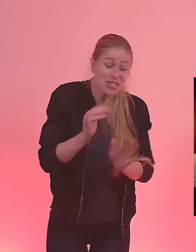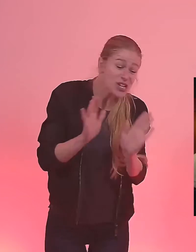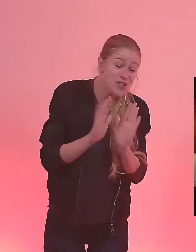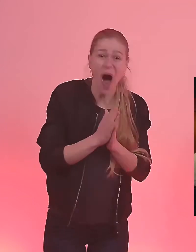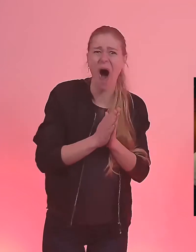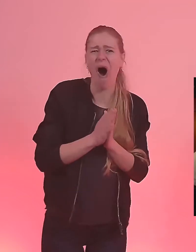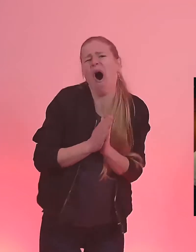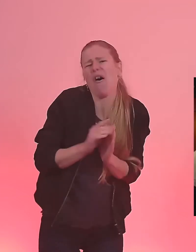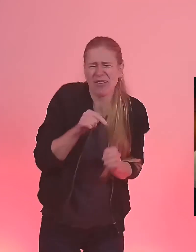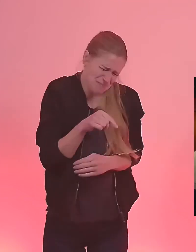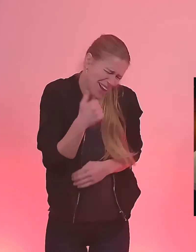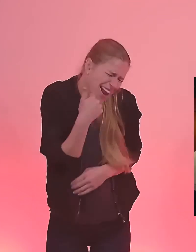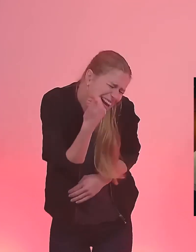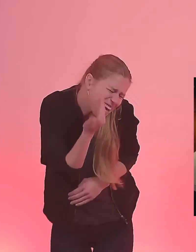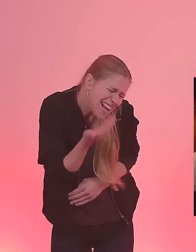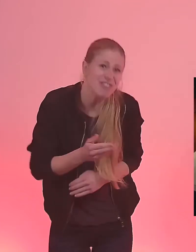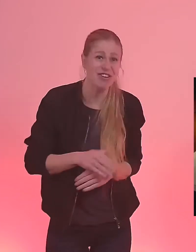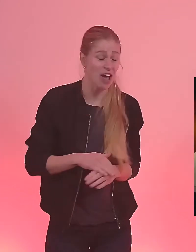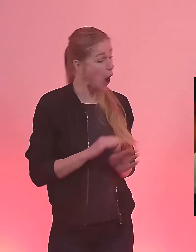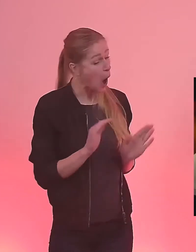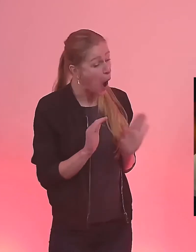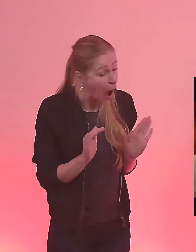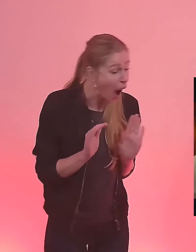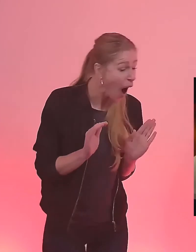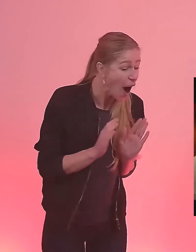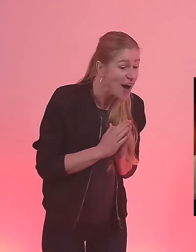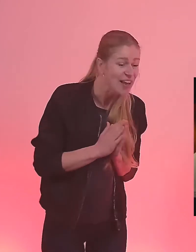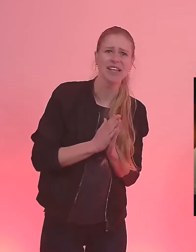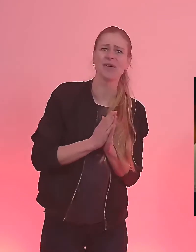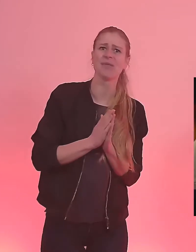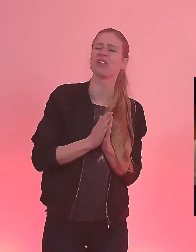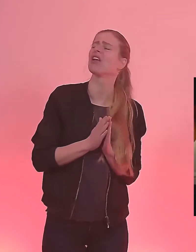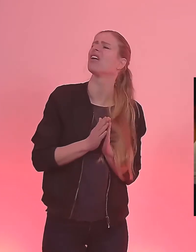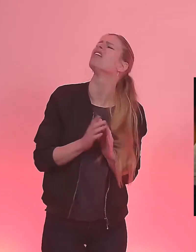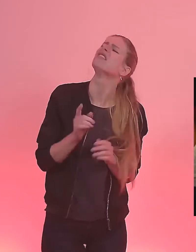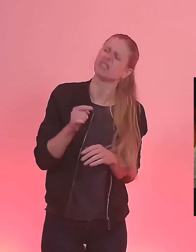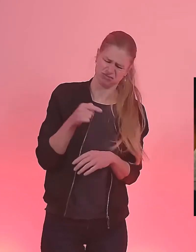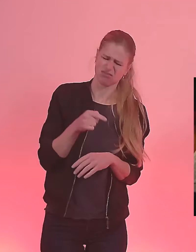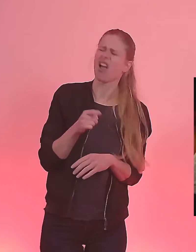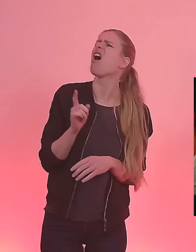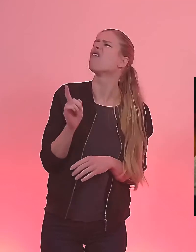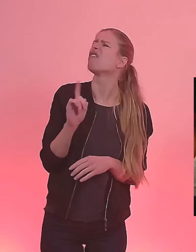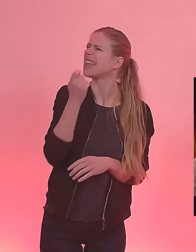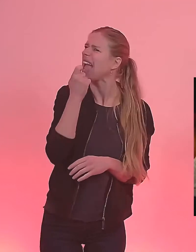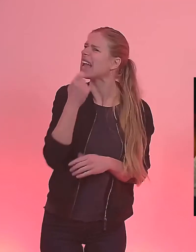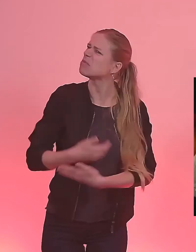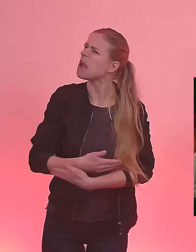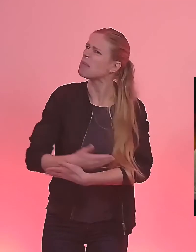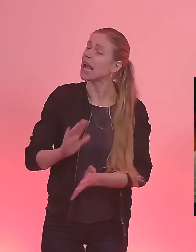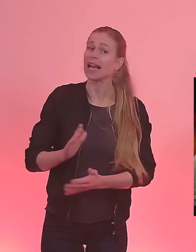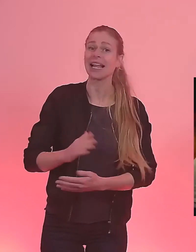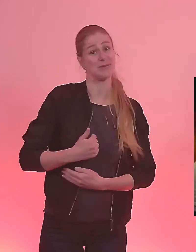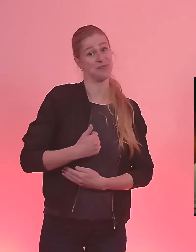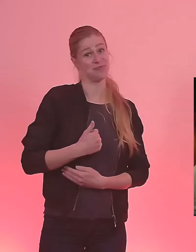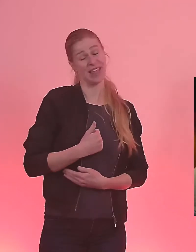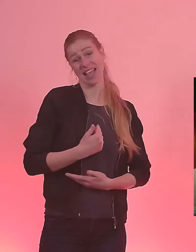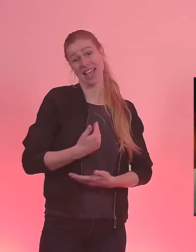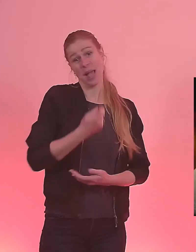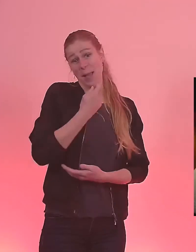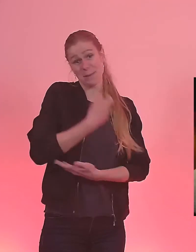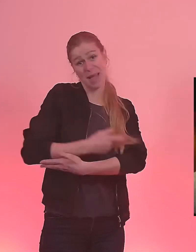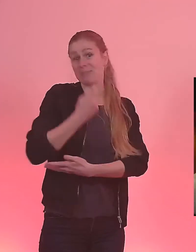wat ben je lief. Hey. Oh. Wat eten baby's eigenlijk? Ja, ze eten nog niet. Ze drinken lekker